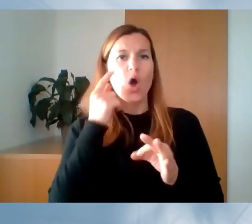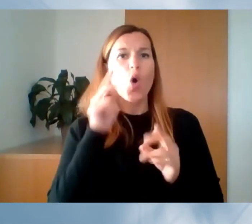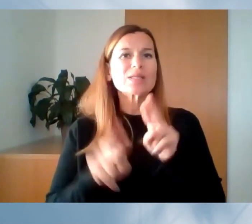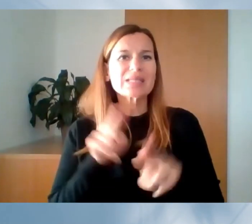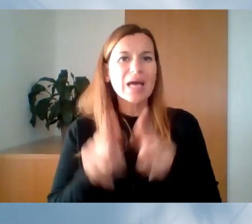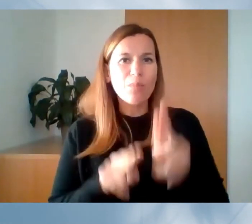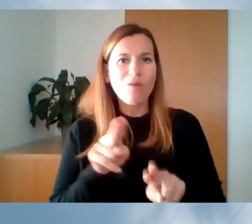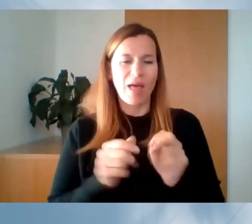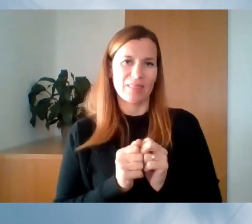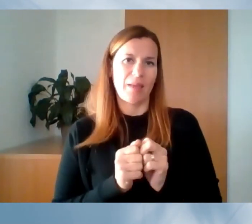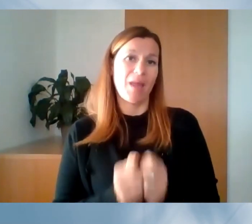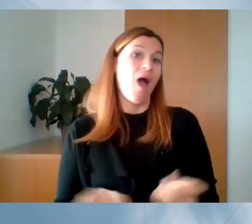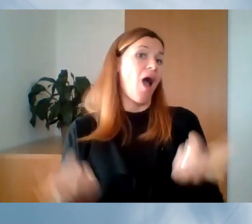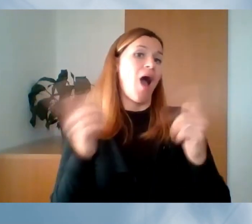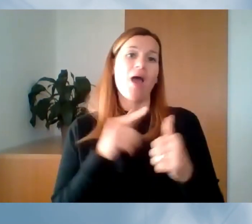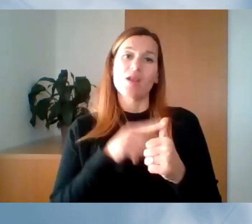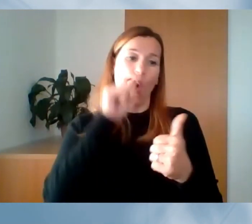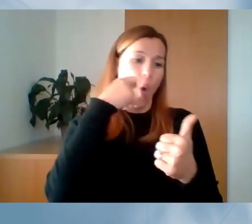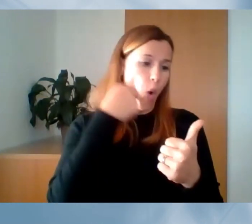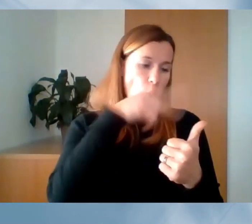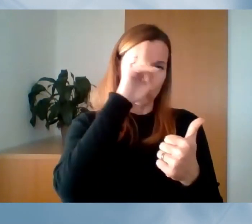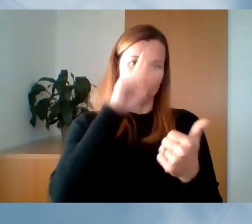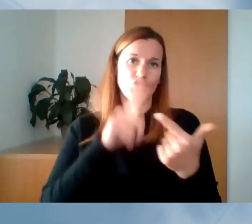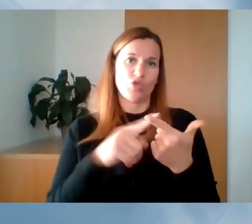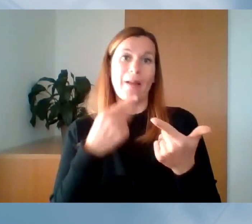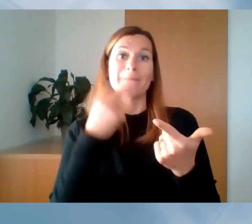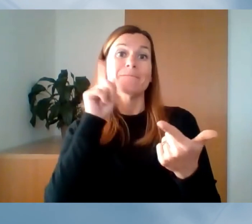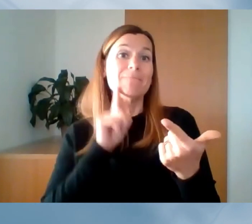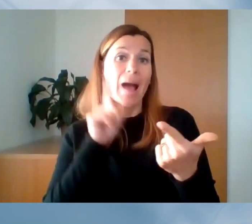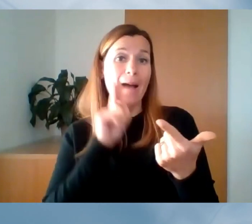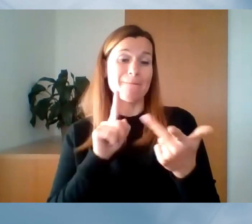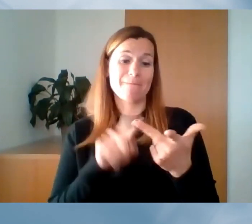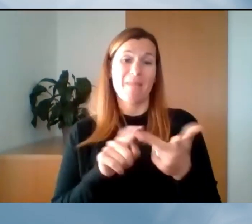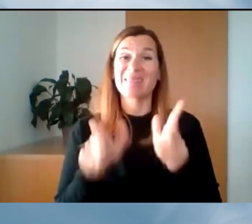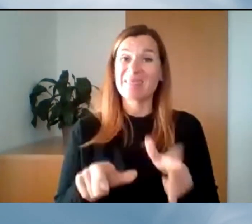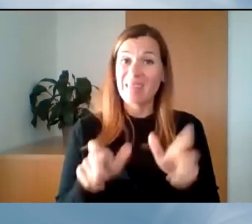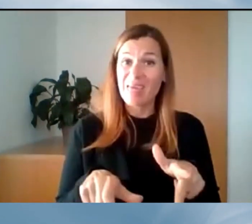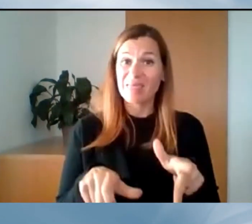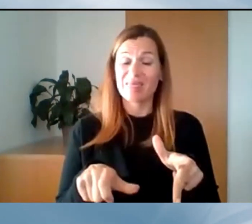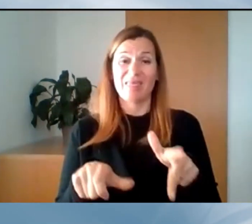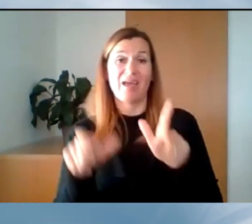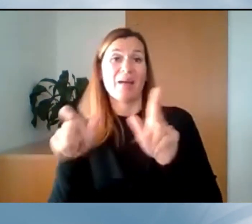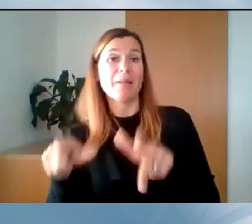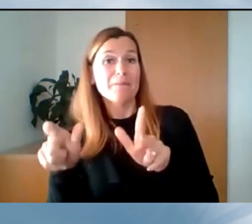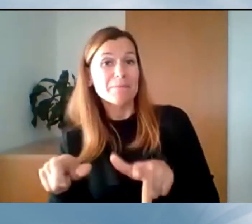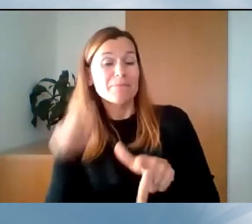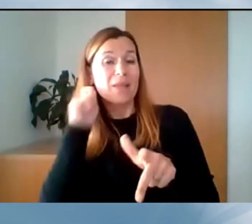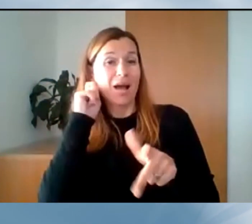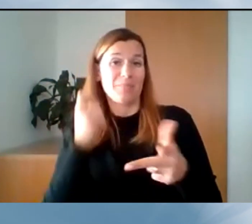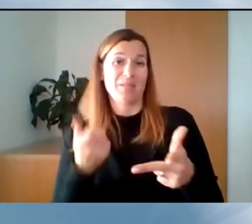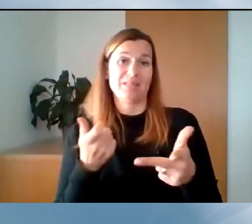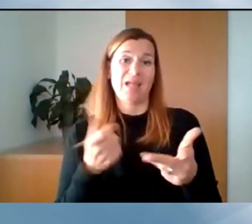oskrbovanjem. Ali je bil to oče, mama, dedek,